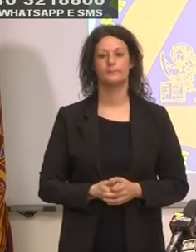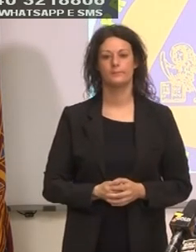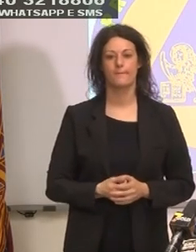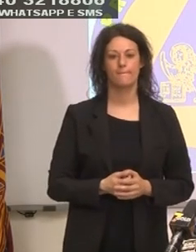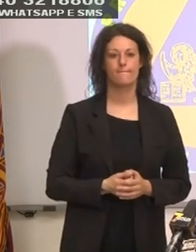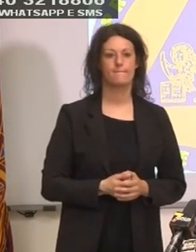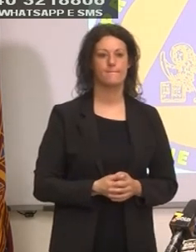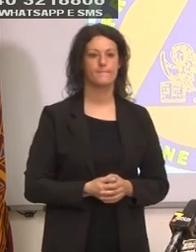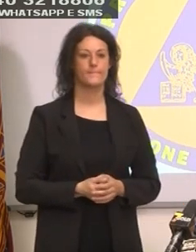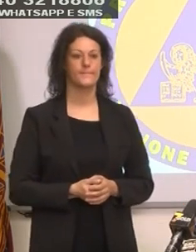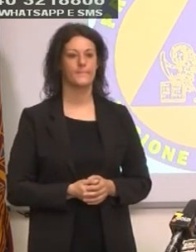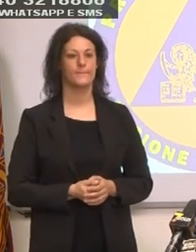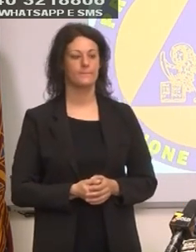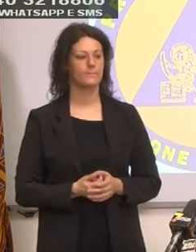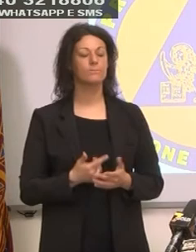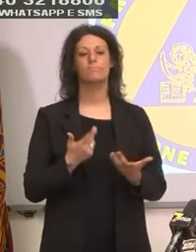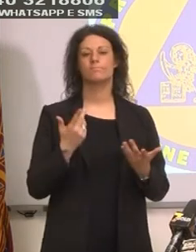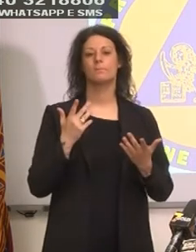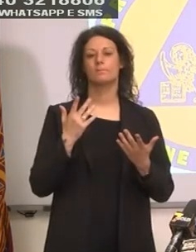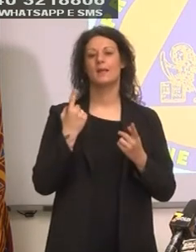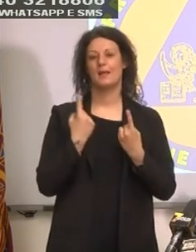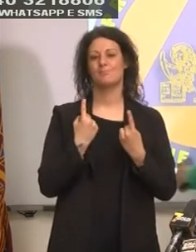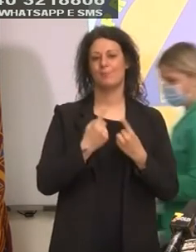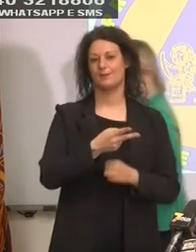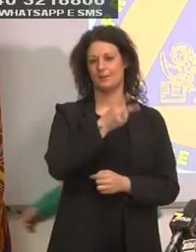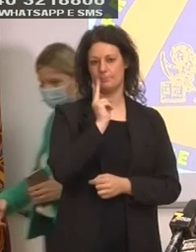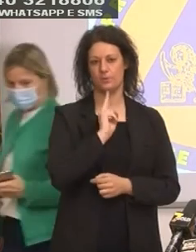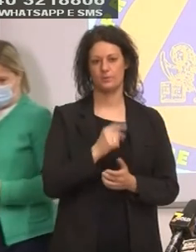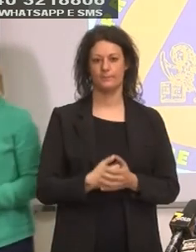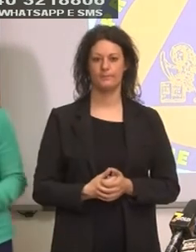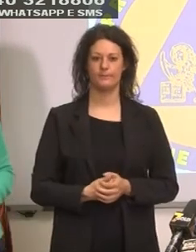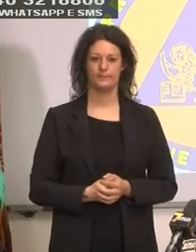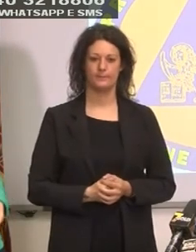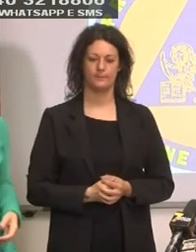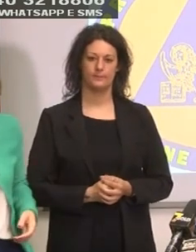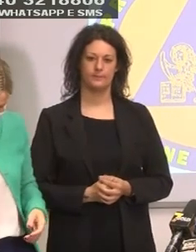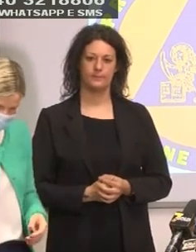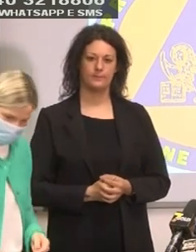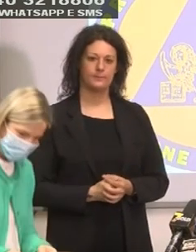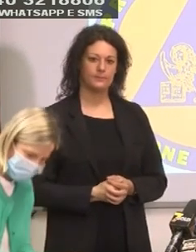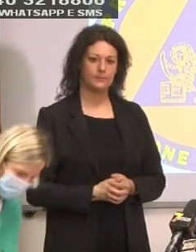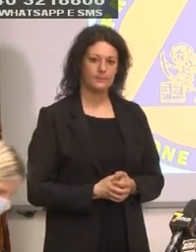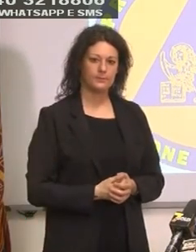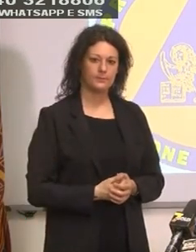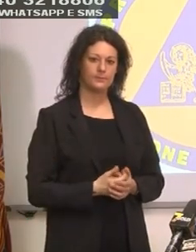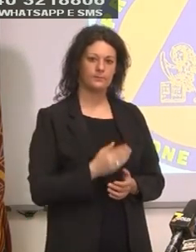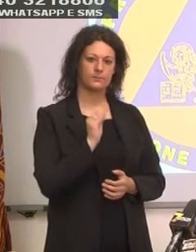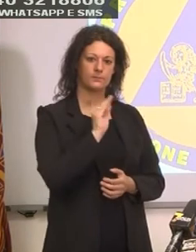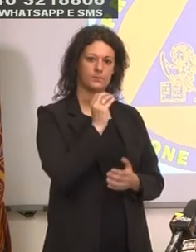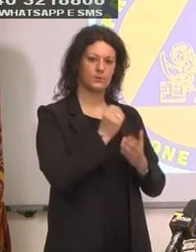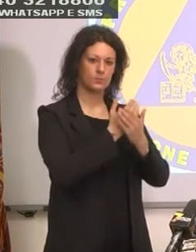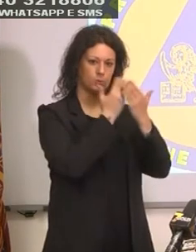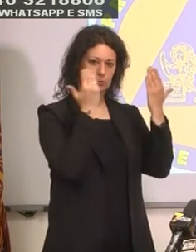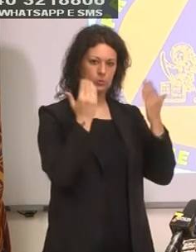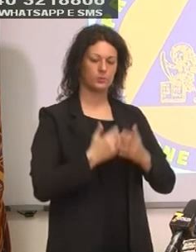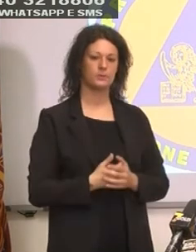Ah. Buongiorno. No, no, adesso ci danno risposta, grazie. Ciao Fois. Presidente, lei in queste ore ha ricevuto una lettera, che è una